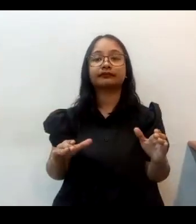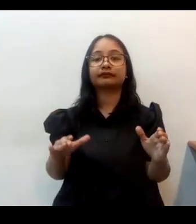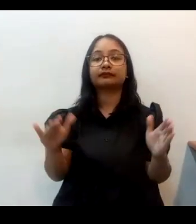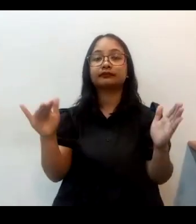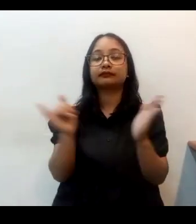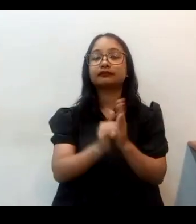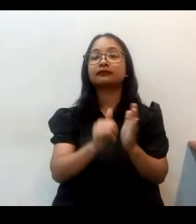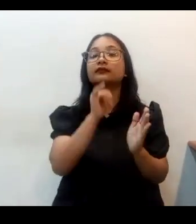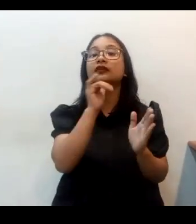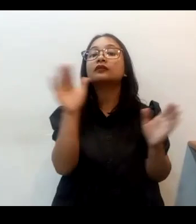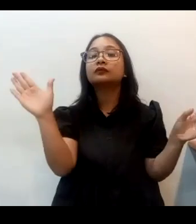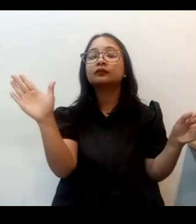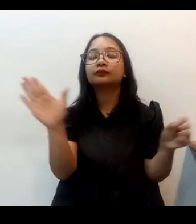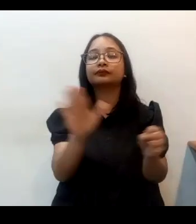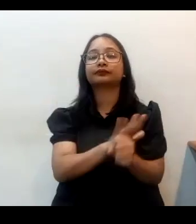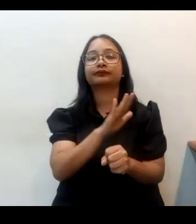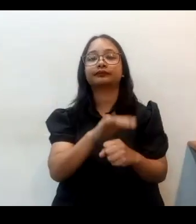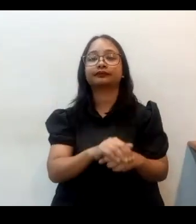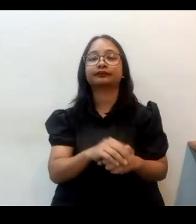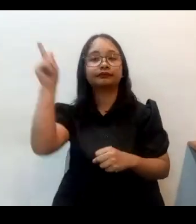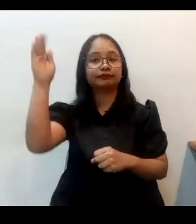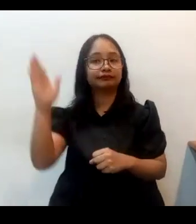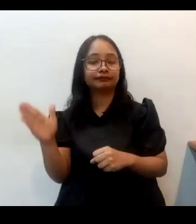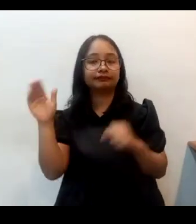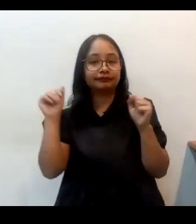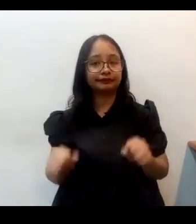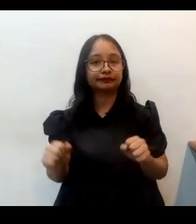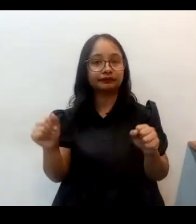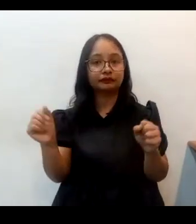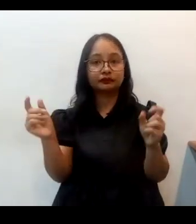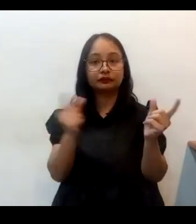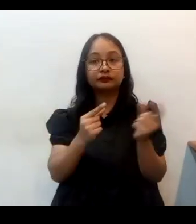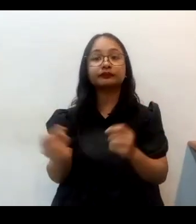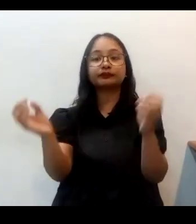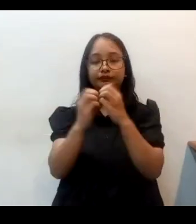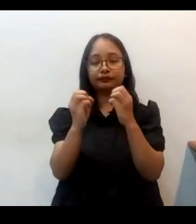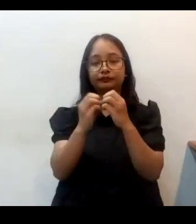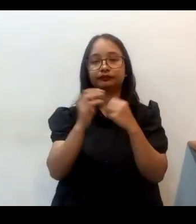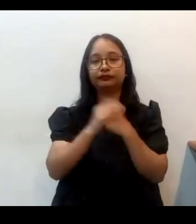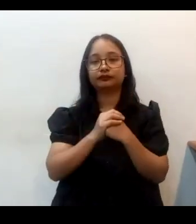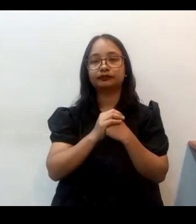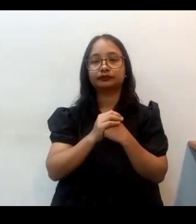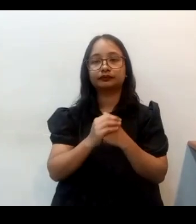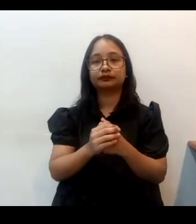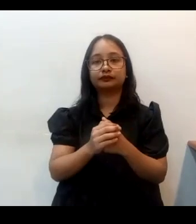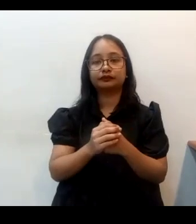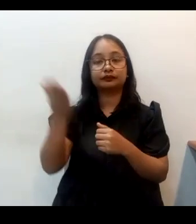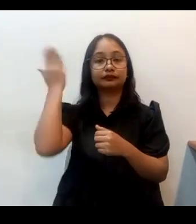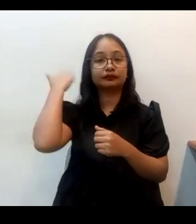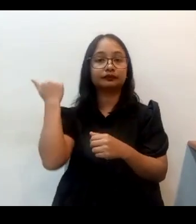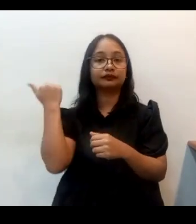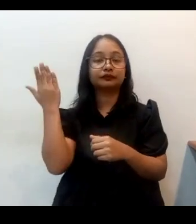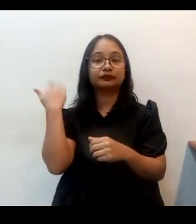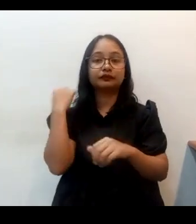na ginawa po ng Diyos para sa atin, hindi pa po lahat para sa Diyos. In the old church, through the one sermon,